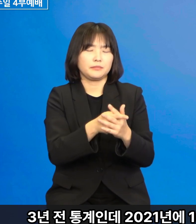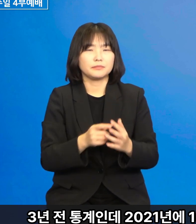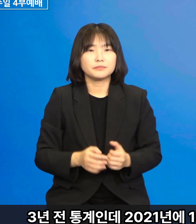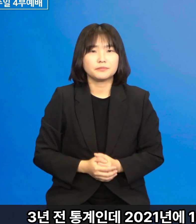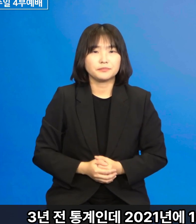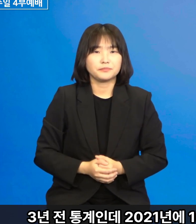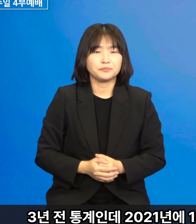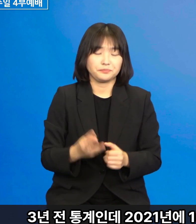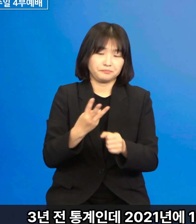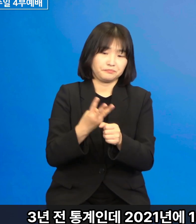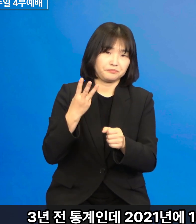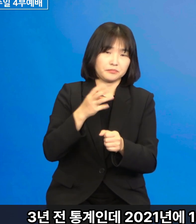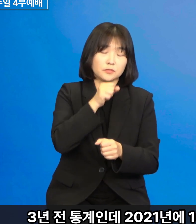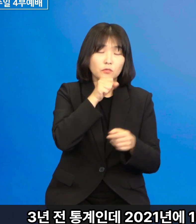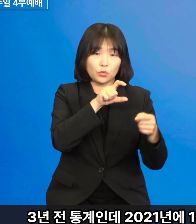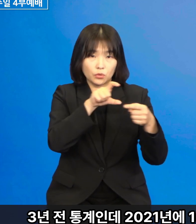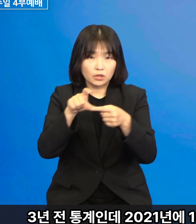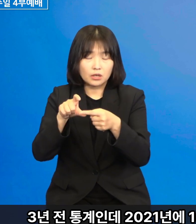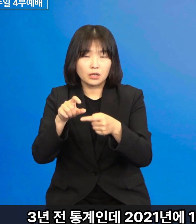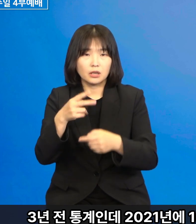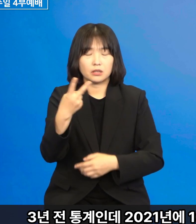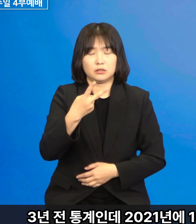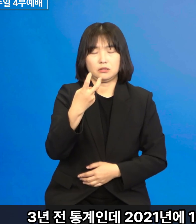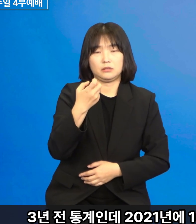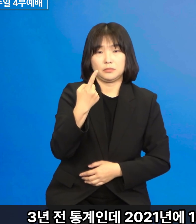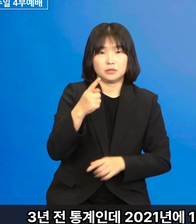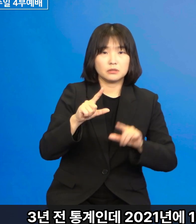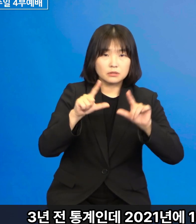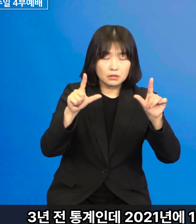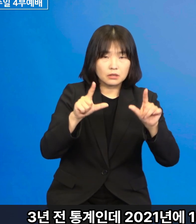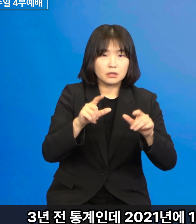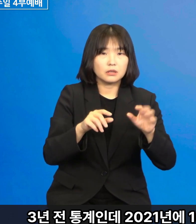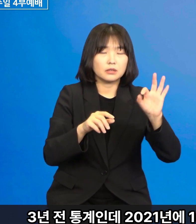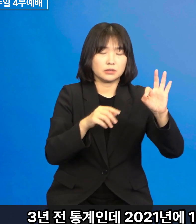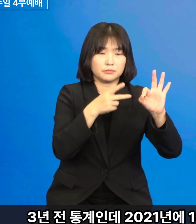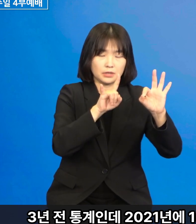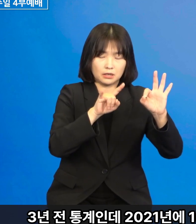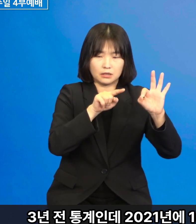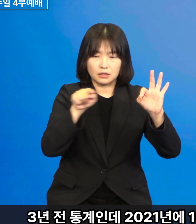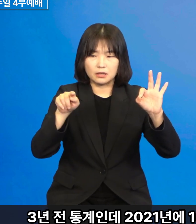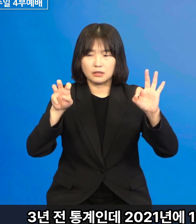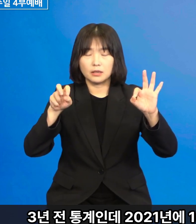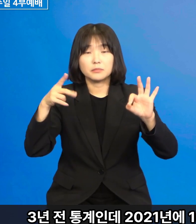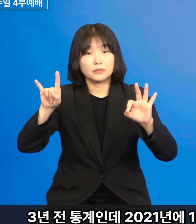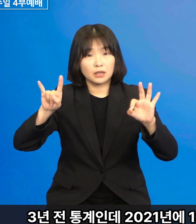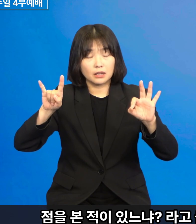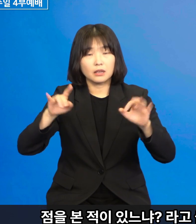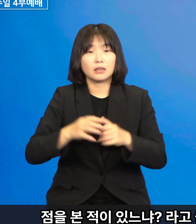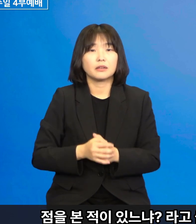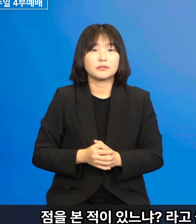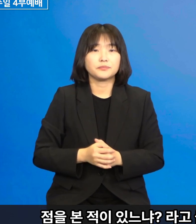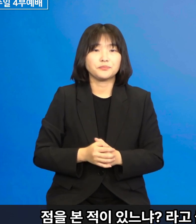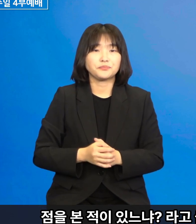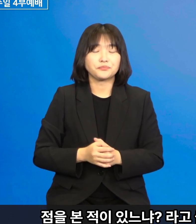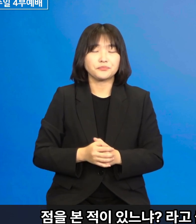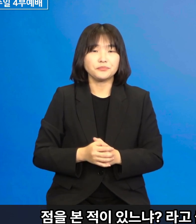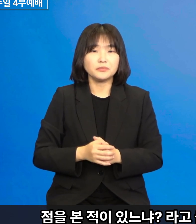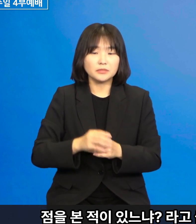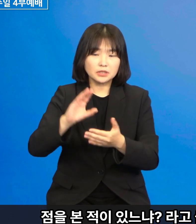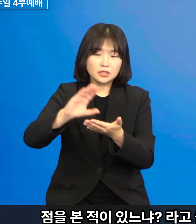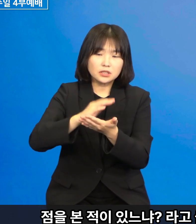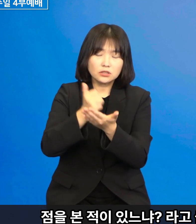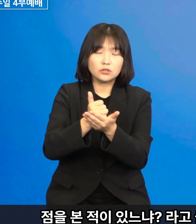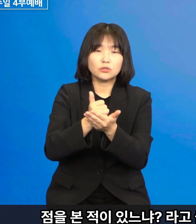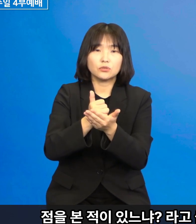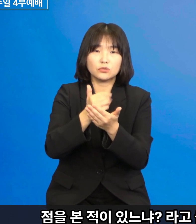3년 전 통계인데 2021년에 10대에서 30대 크리스천 청년들에게 점을 본 적이 있느냐라고